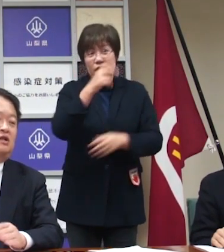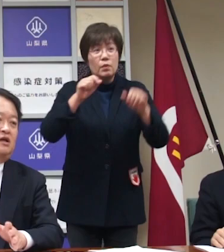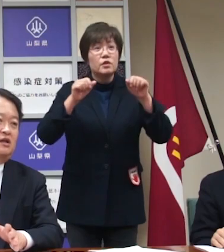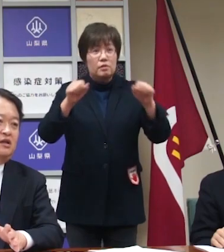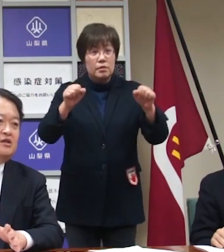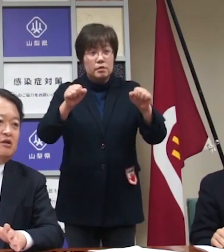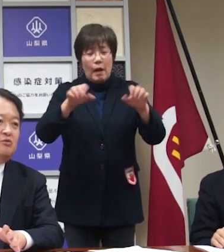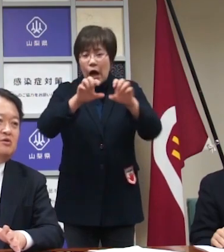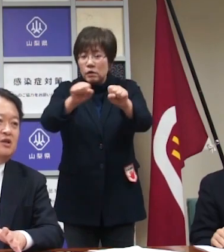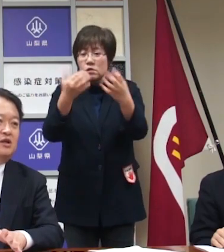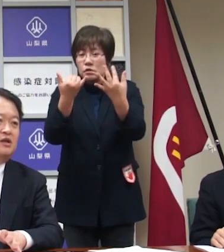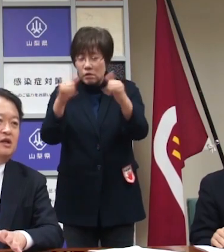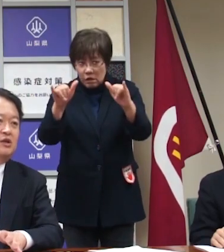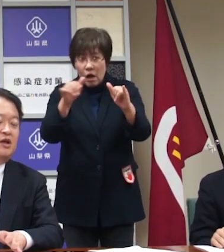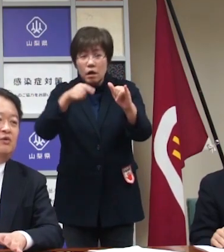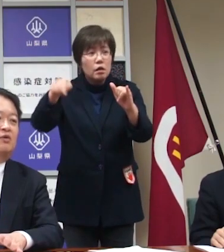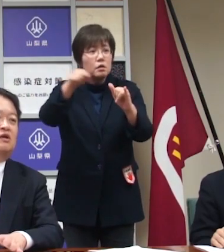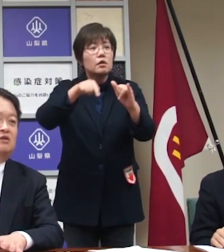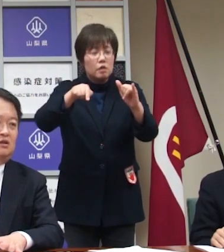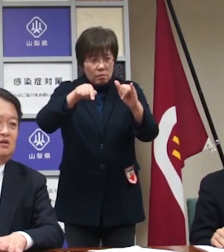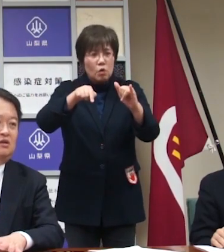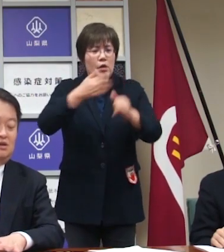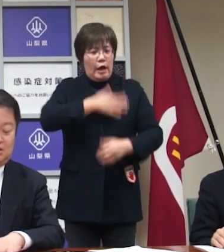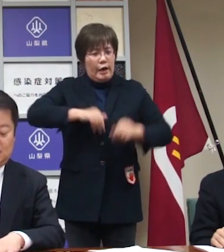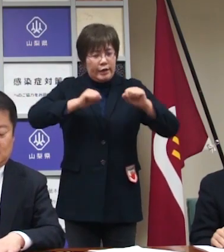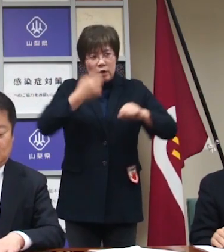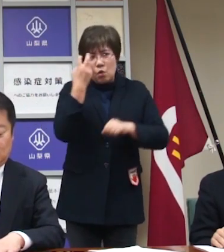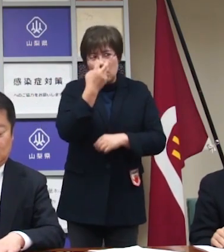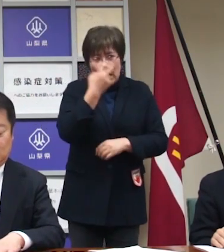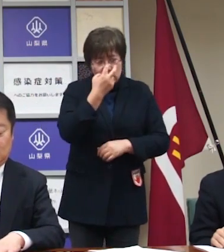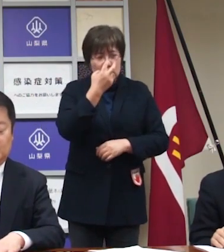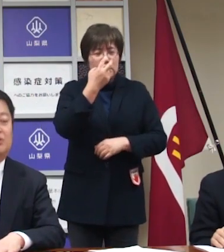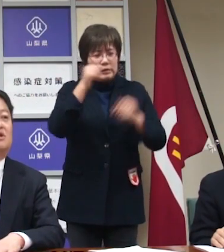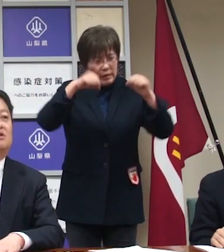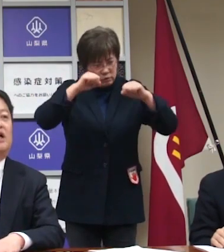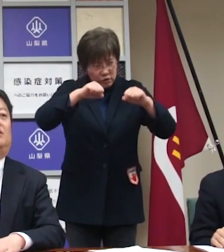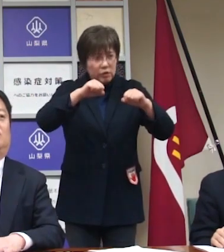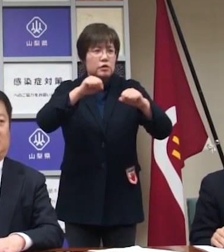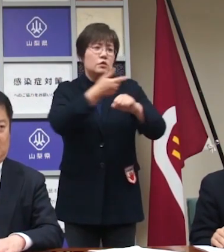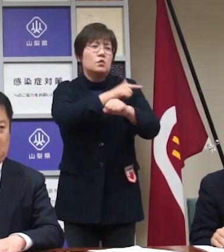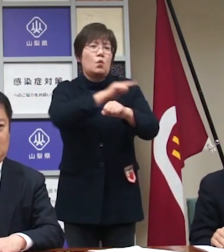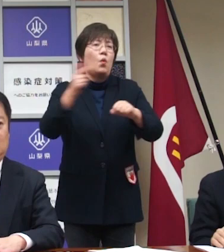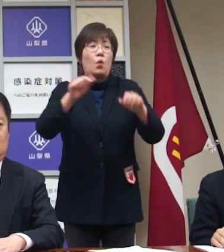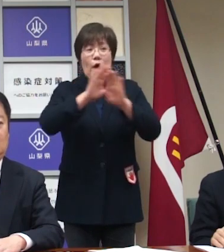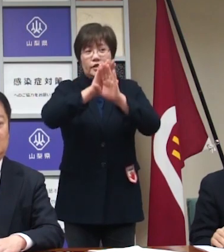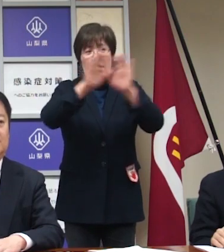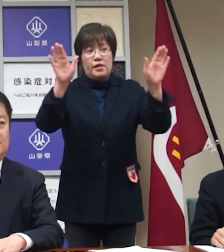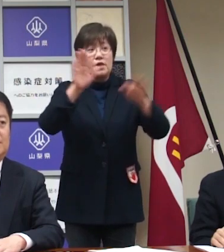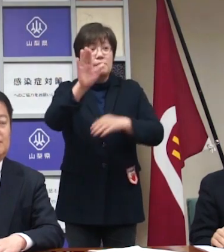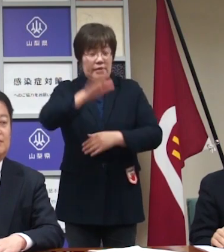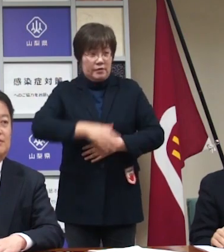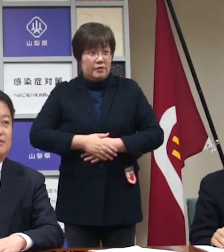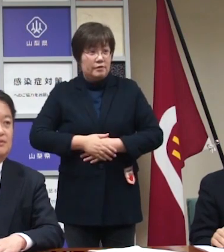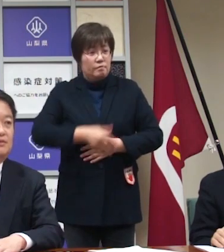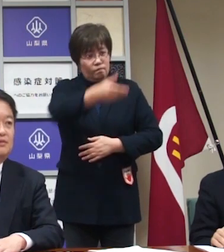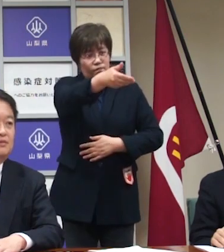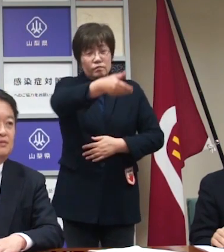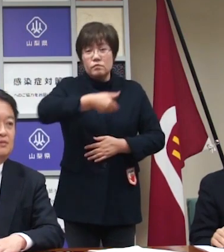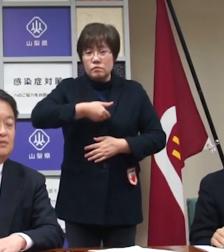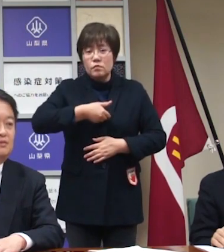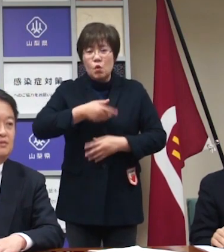で、把握された方に対してはもうすでに健康確認、のプロセスに入っています。 その方たちには例え